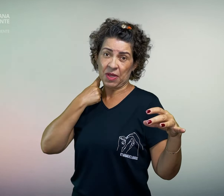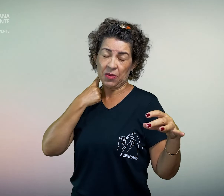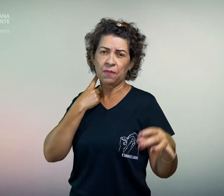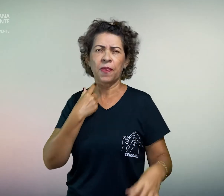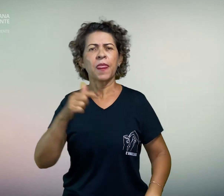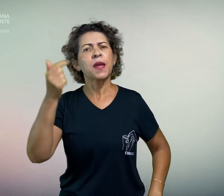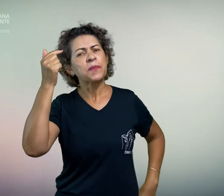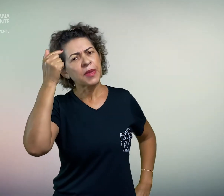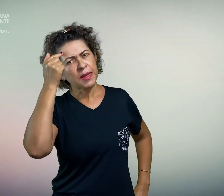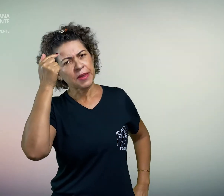embotados.